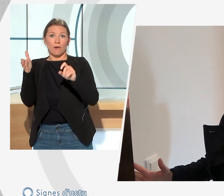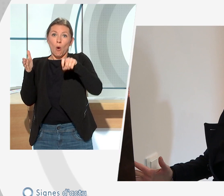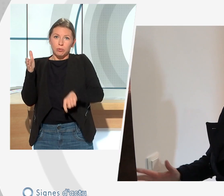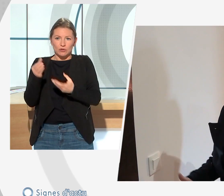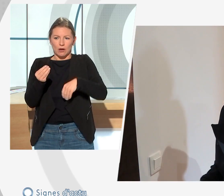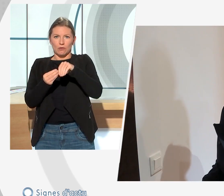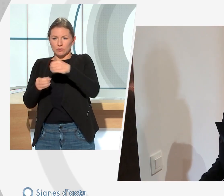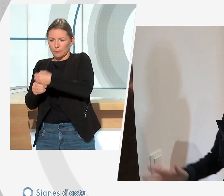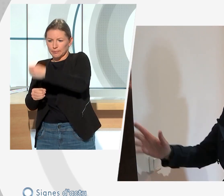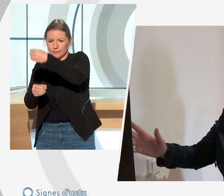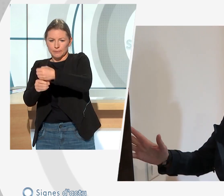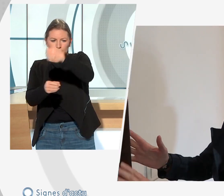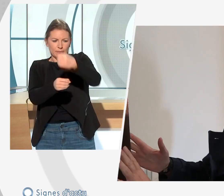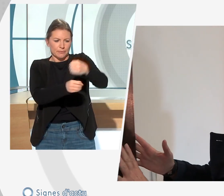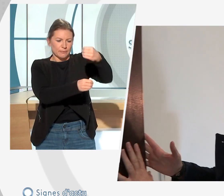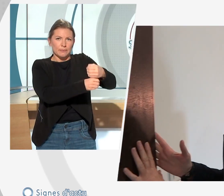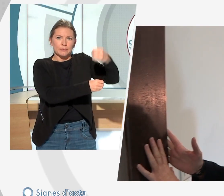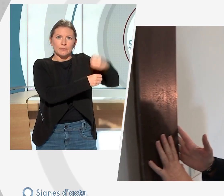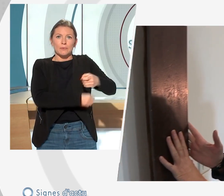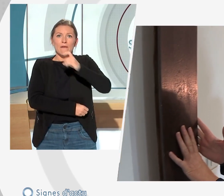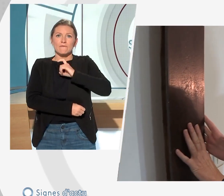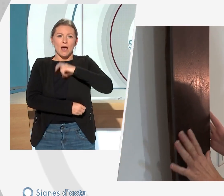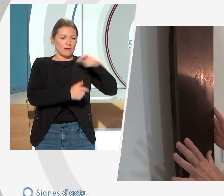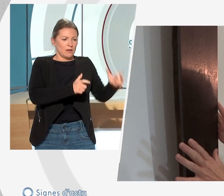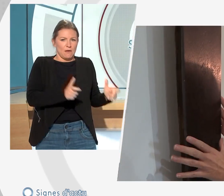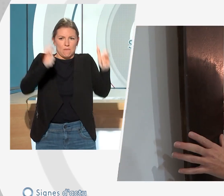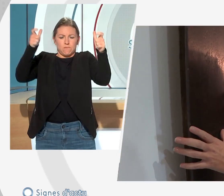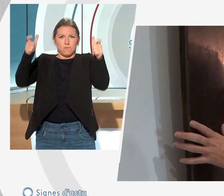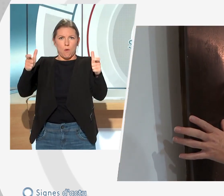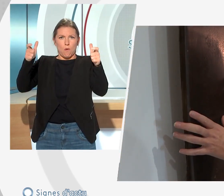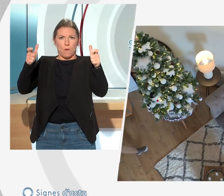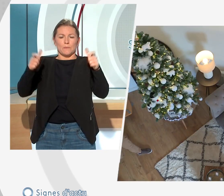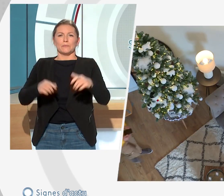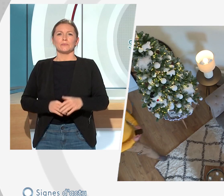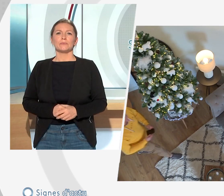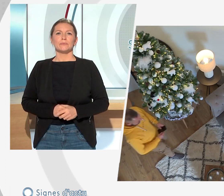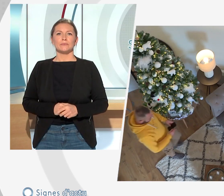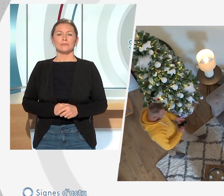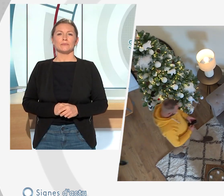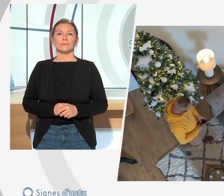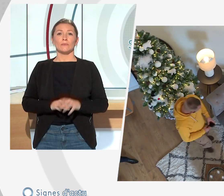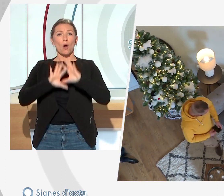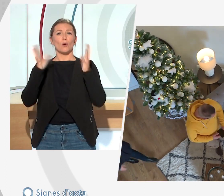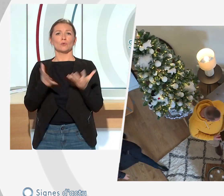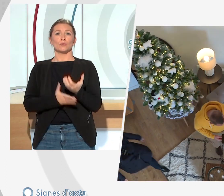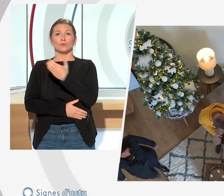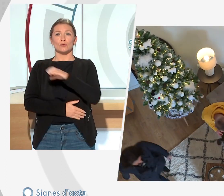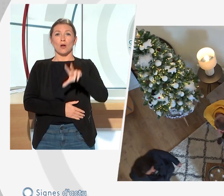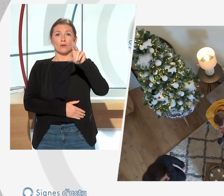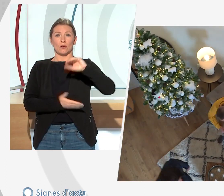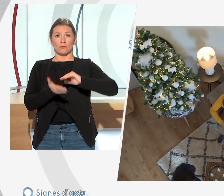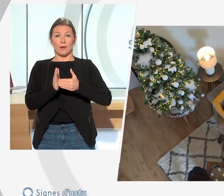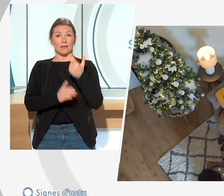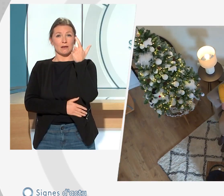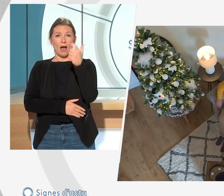a conçu une structure autoportée, donc avec 8 poteaux en fait, métalliques. À l'arrivée, 130 mètres carrés